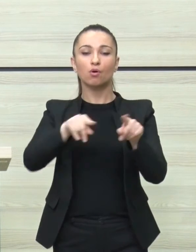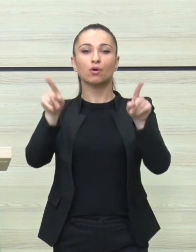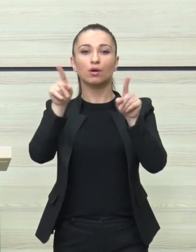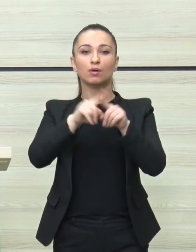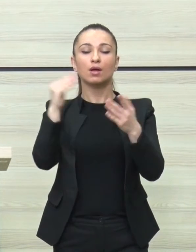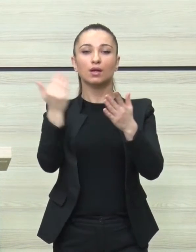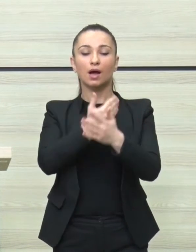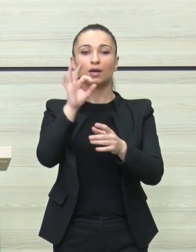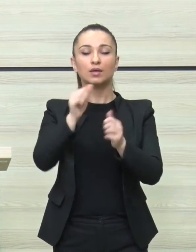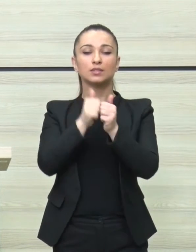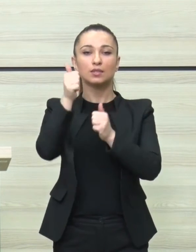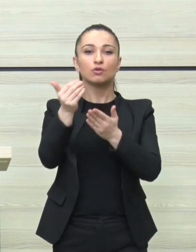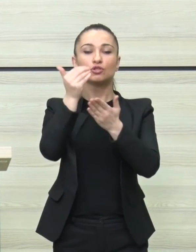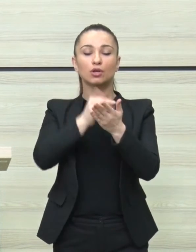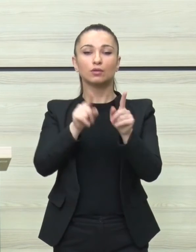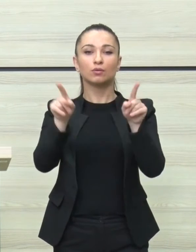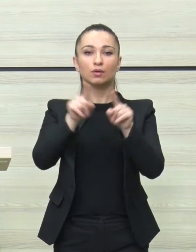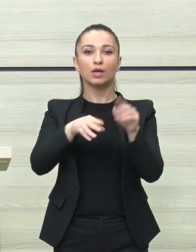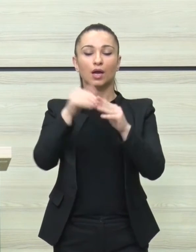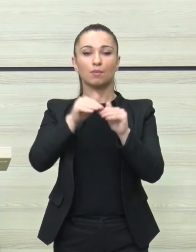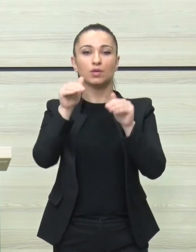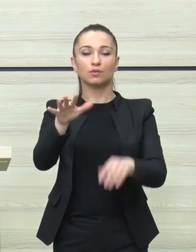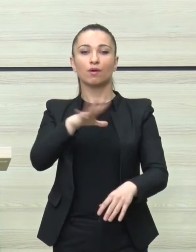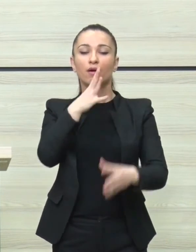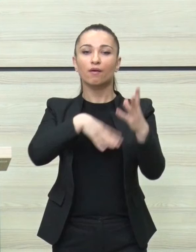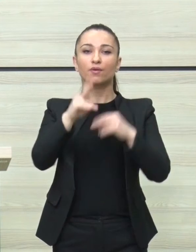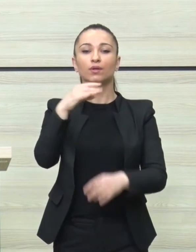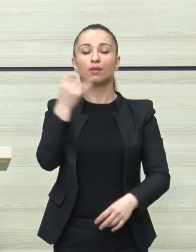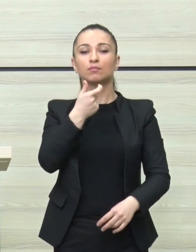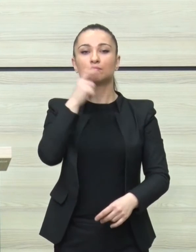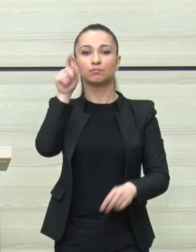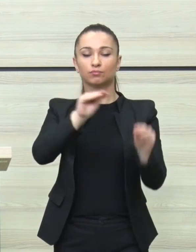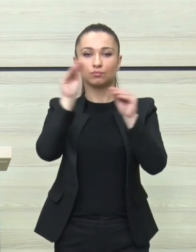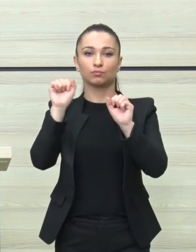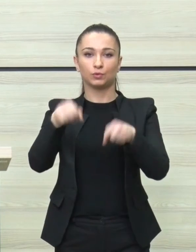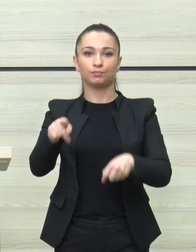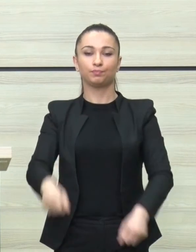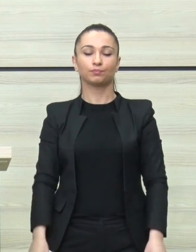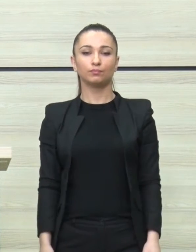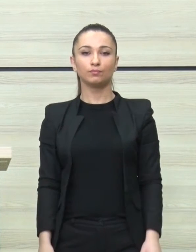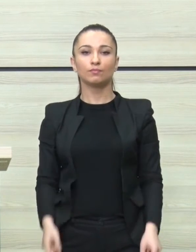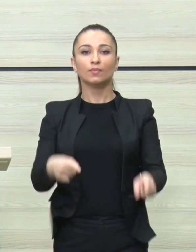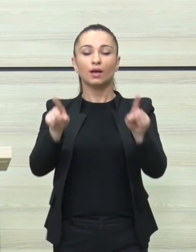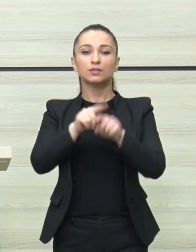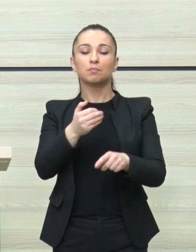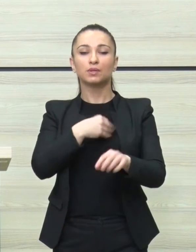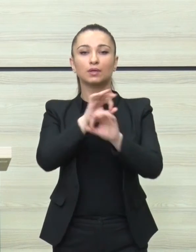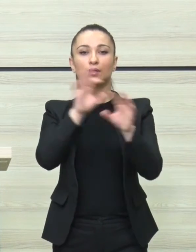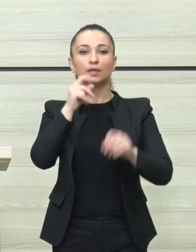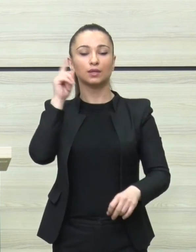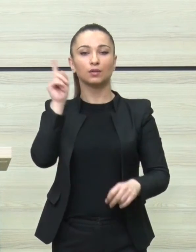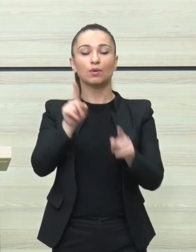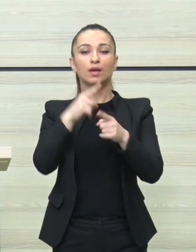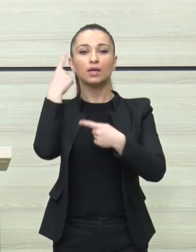ისე განახლებული წინასწარი შედეგები იყო ხელმისაწვდომი ყველა დაინტერესებული პირისათვის. ასევე მინდა